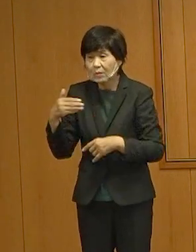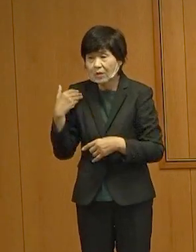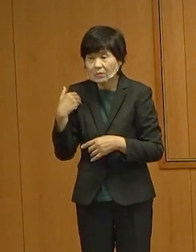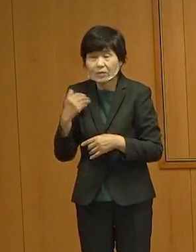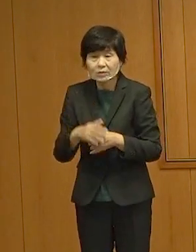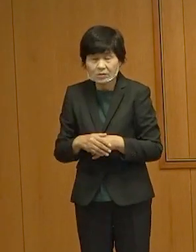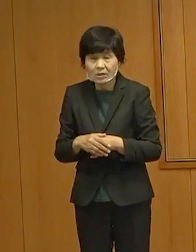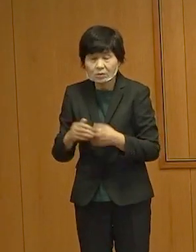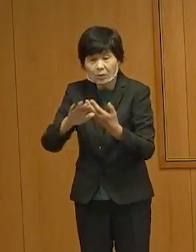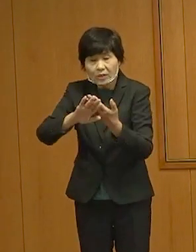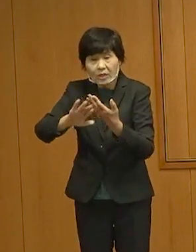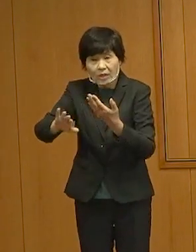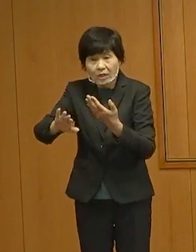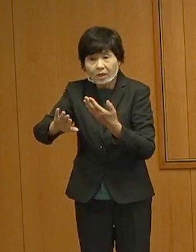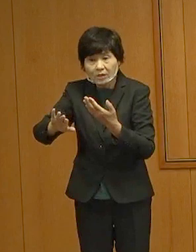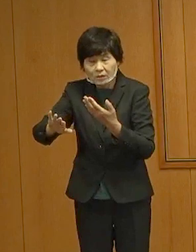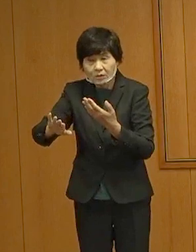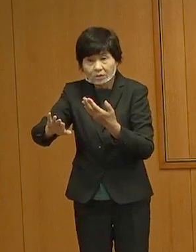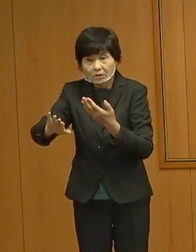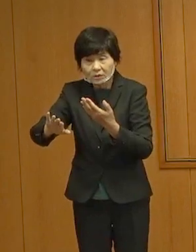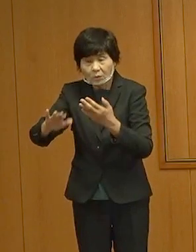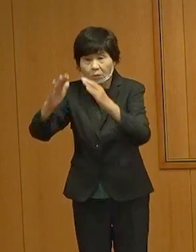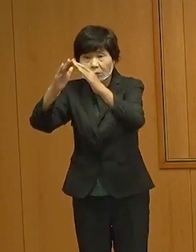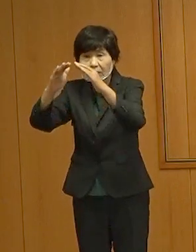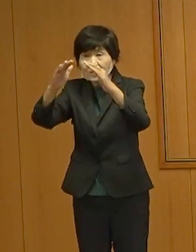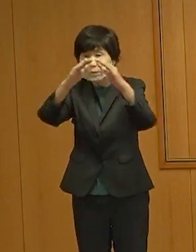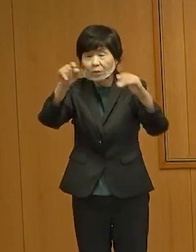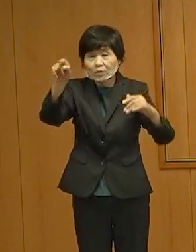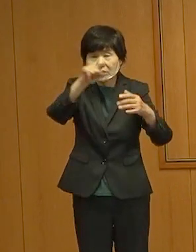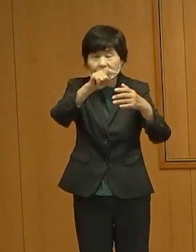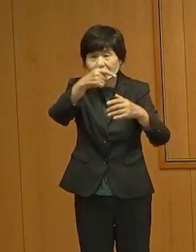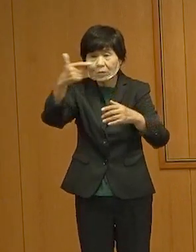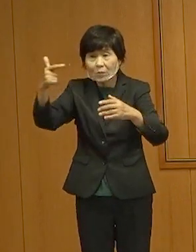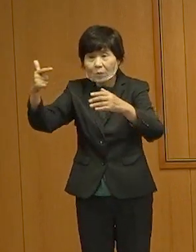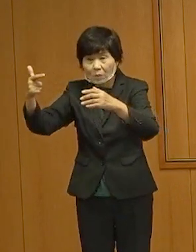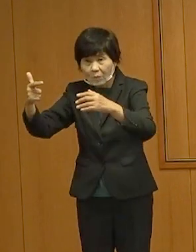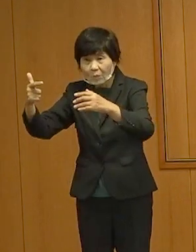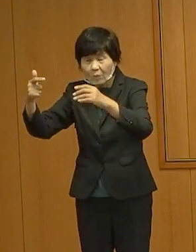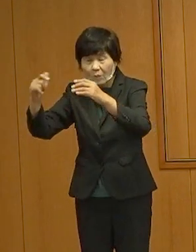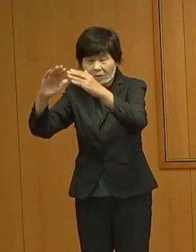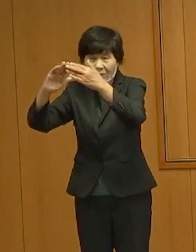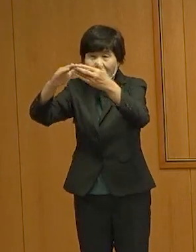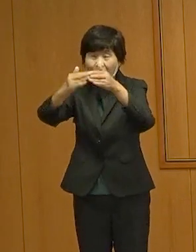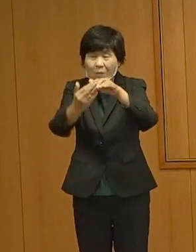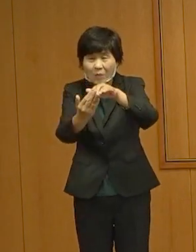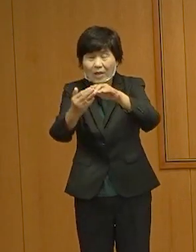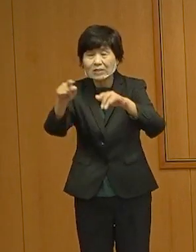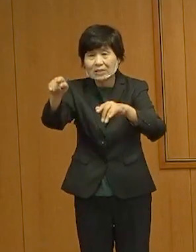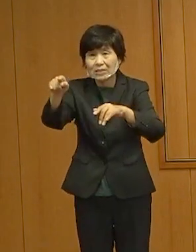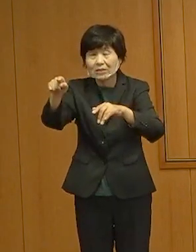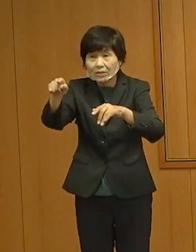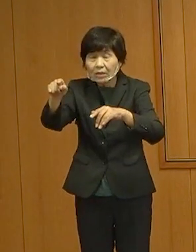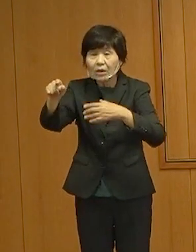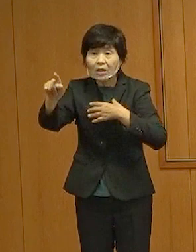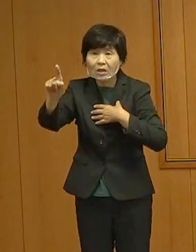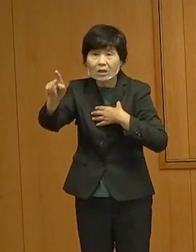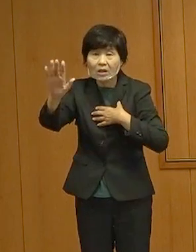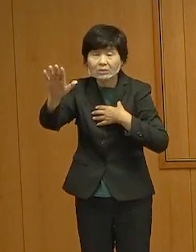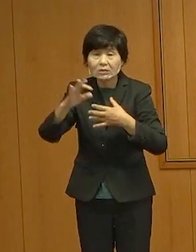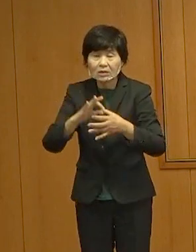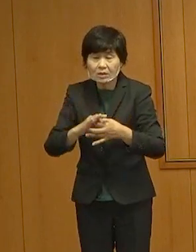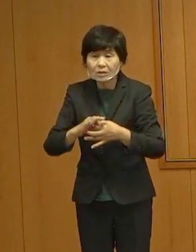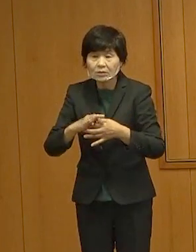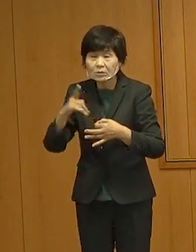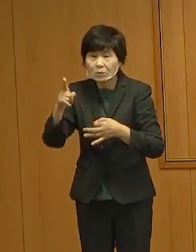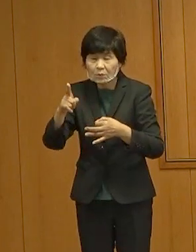の、見晴らし台とかについては相当崩壊が進んでいる状況ですから、まあ、そこあたりは努力をして